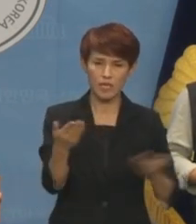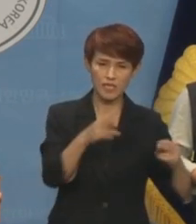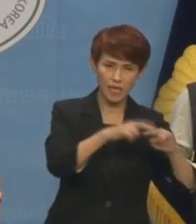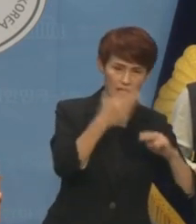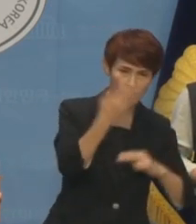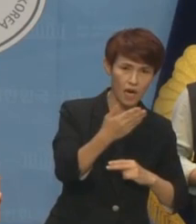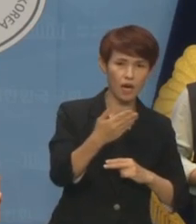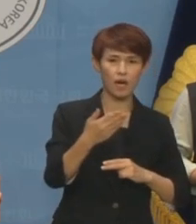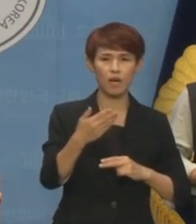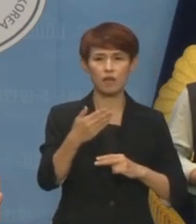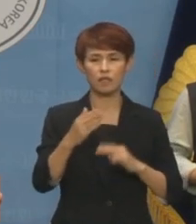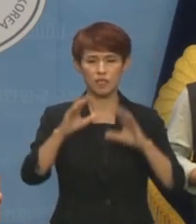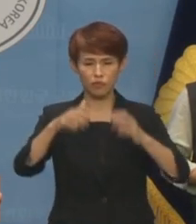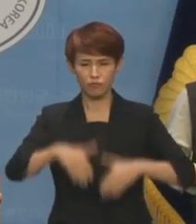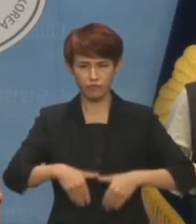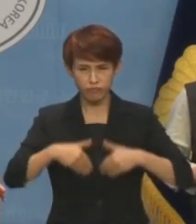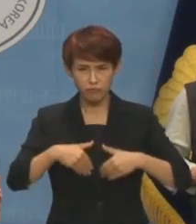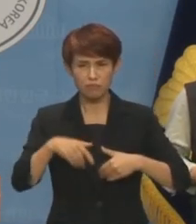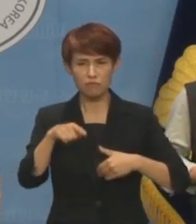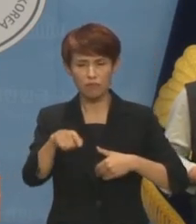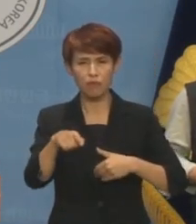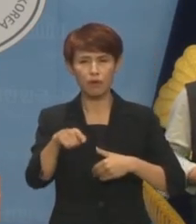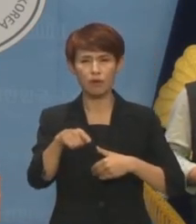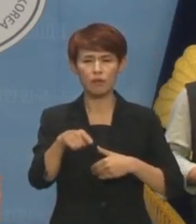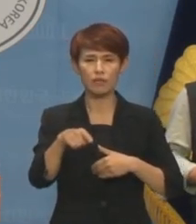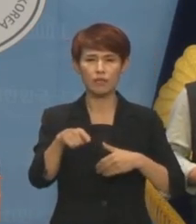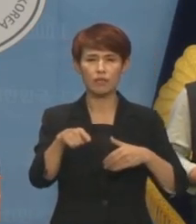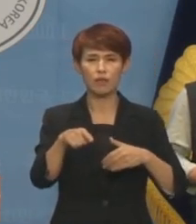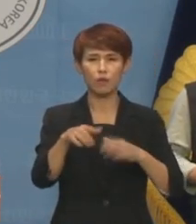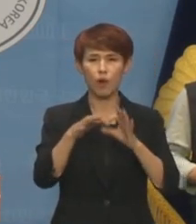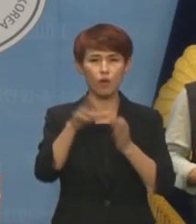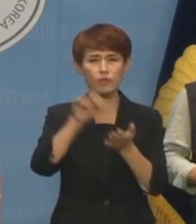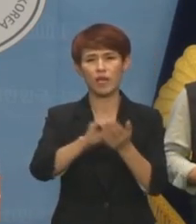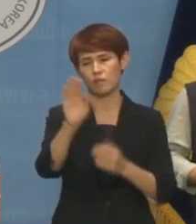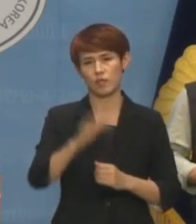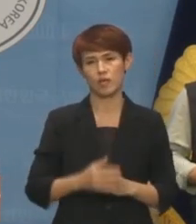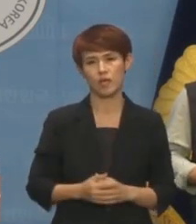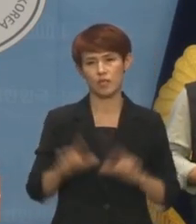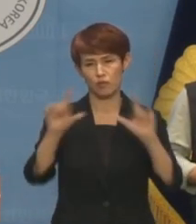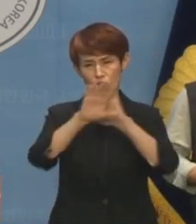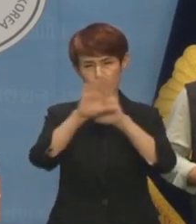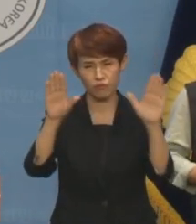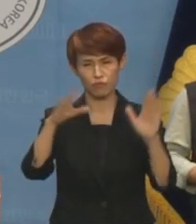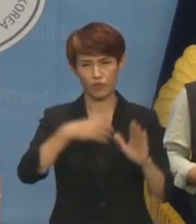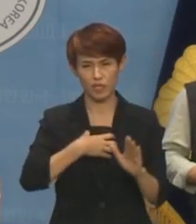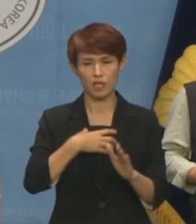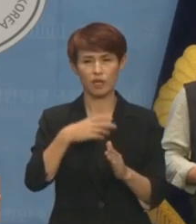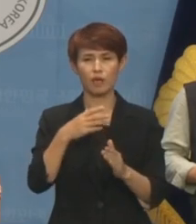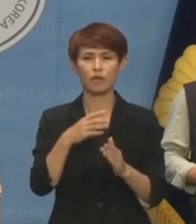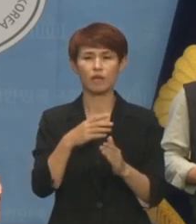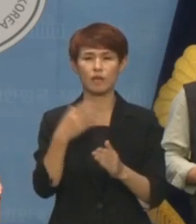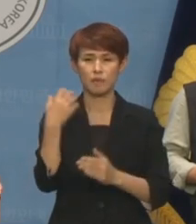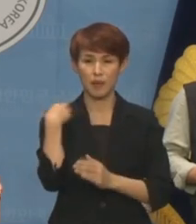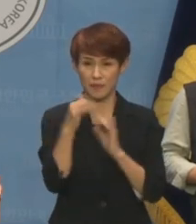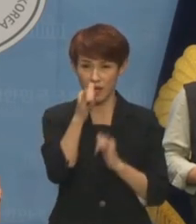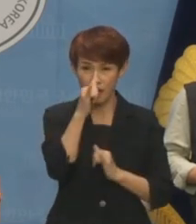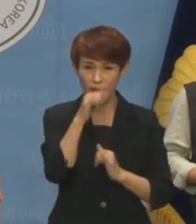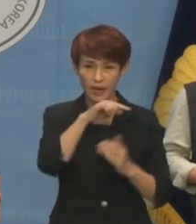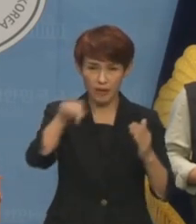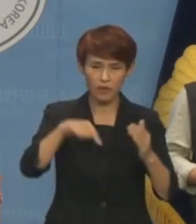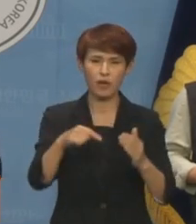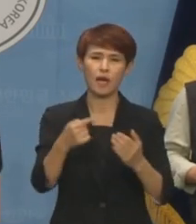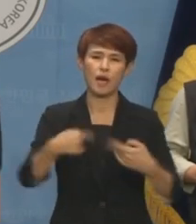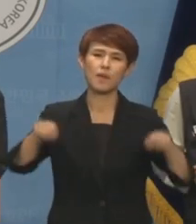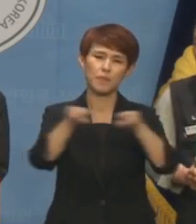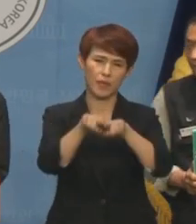온실가스 감축이냐라는 밸런스 게임이 아닙니다. 기후위기 최일선 당사자들과 함께 정의롭게 전환합시다. 감사합니다.